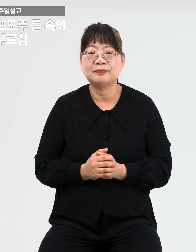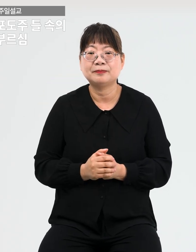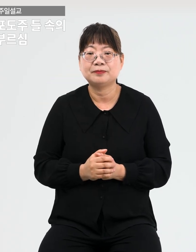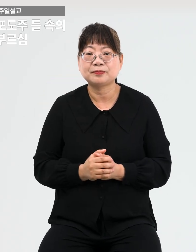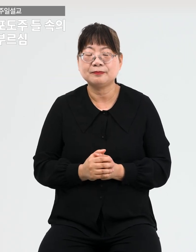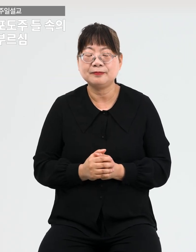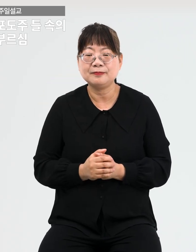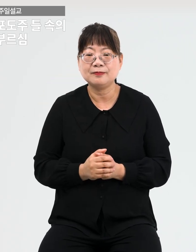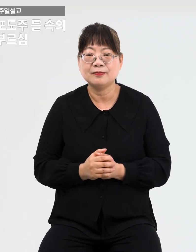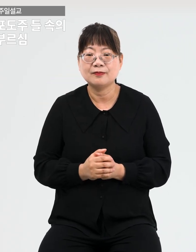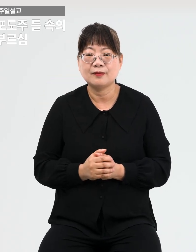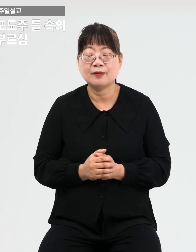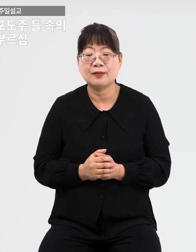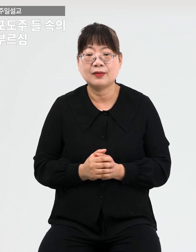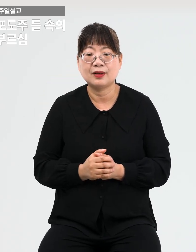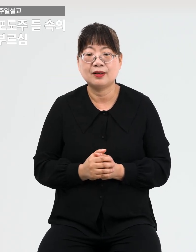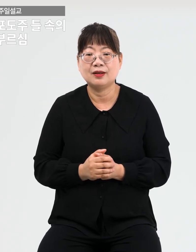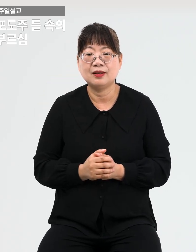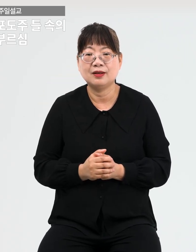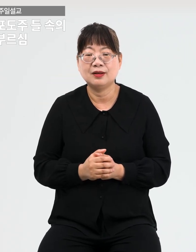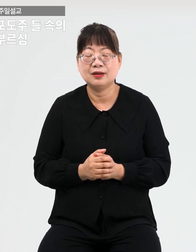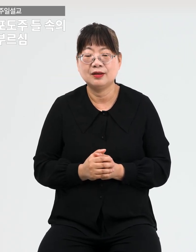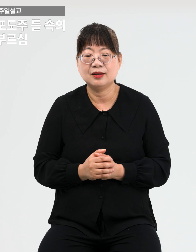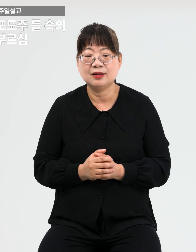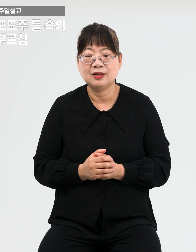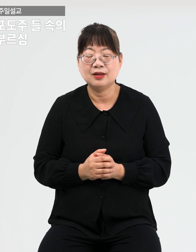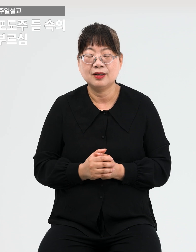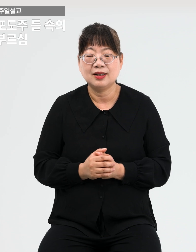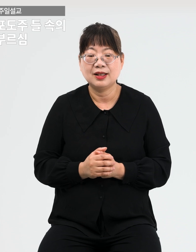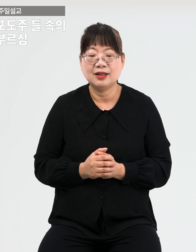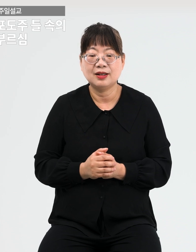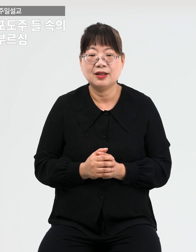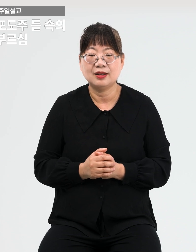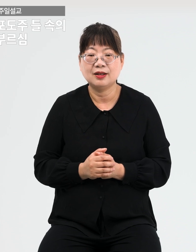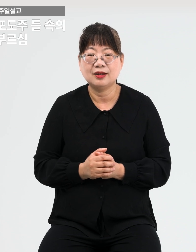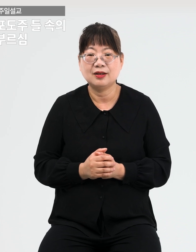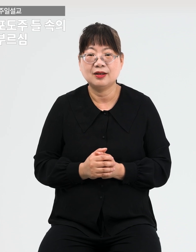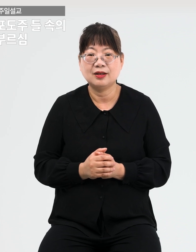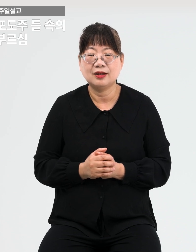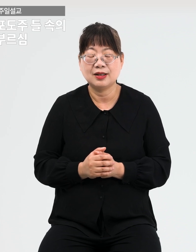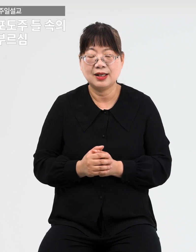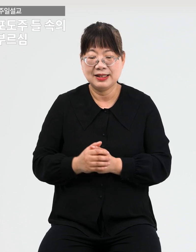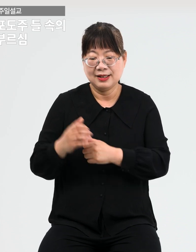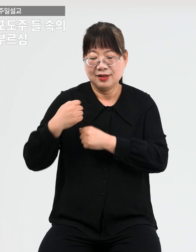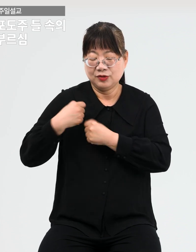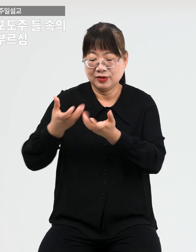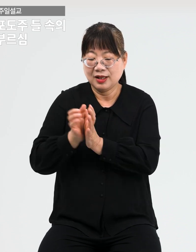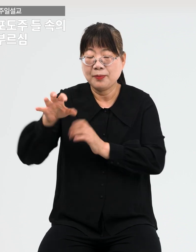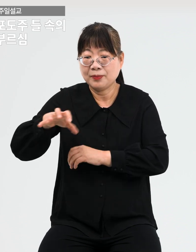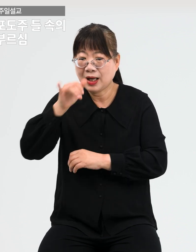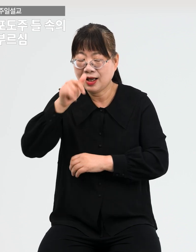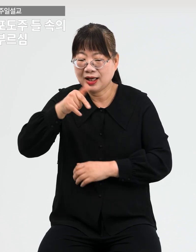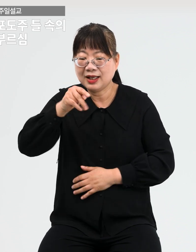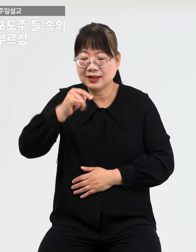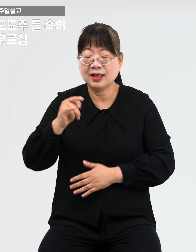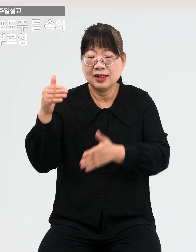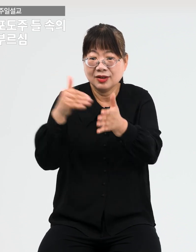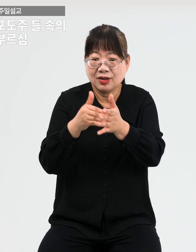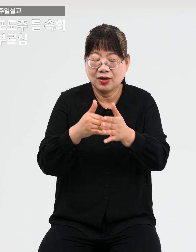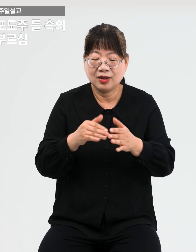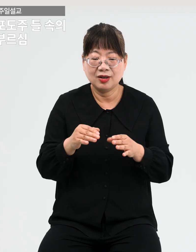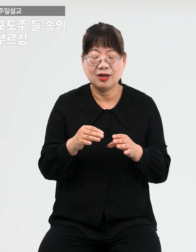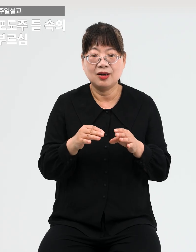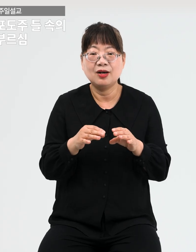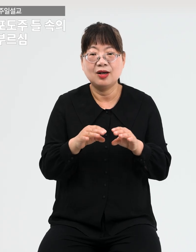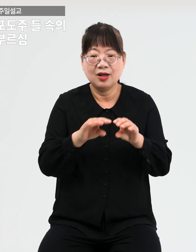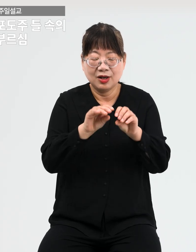진을 치고 가사에 이르도록 토지 소산을 멸하여 이스라엘 가운데 먹을